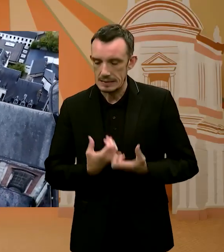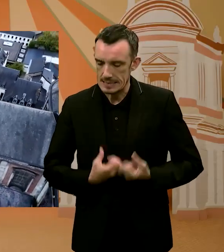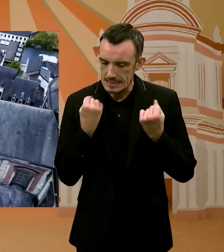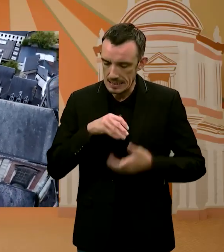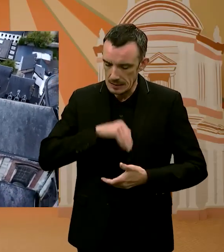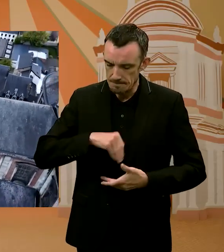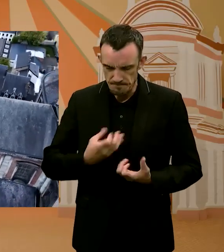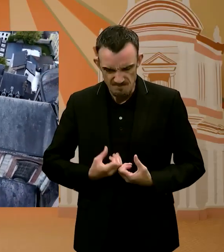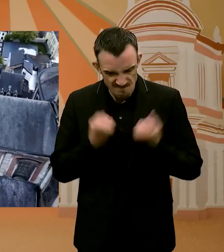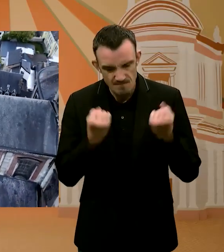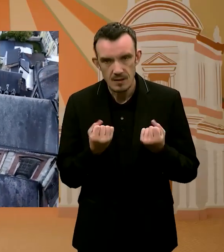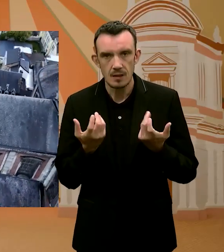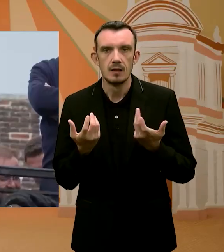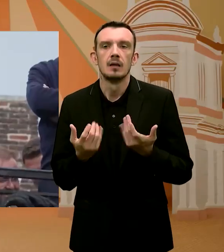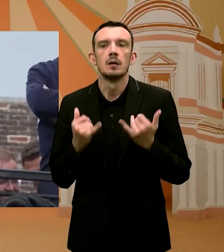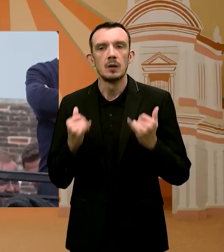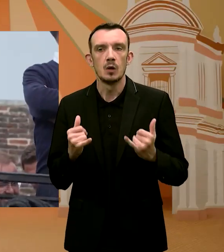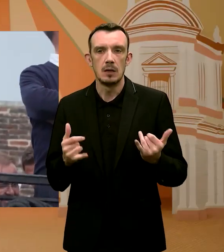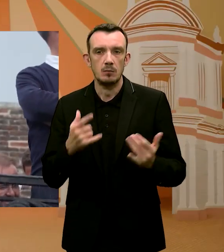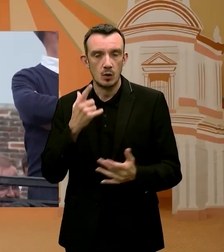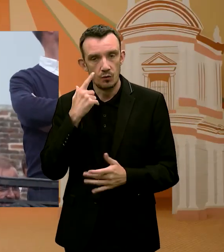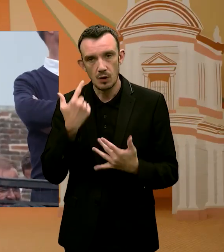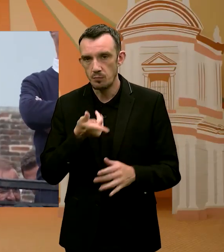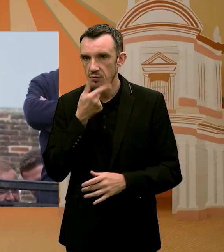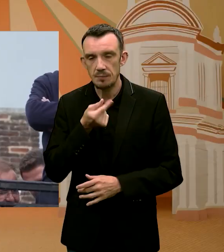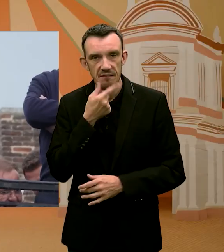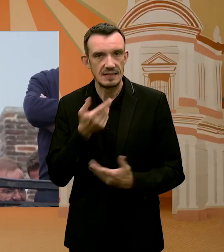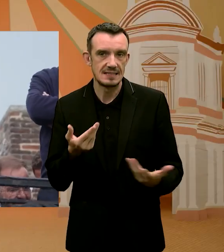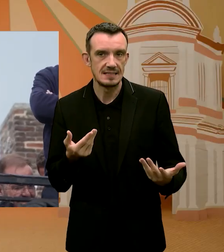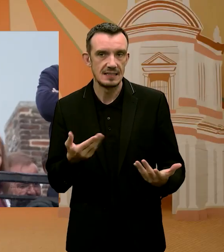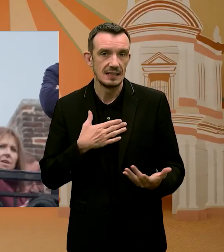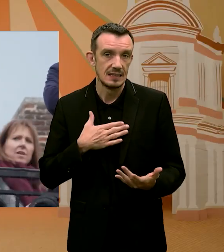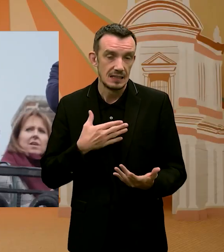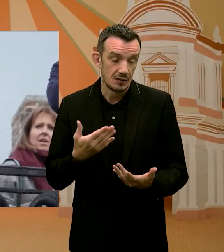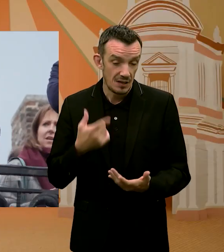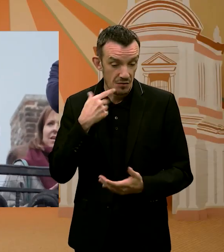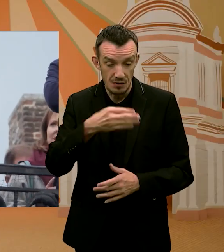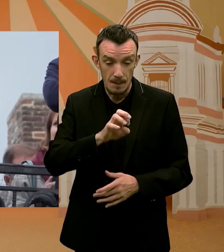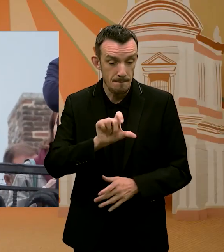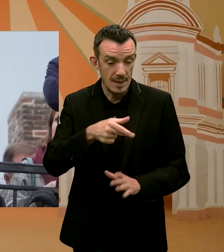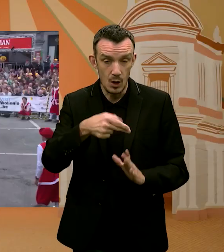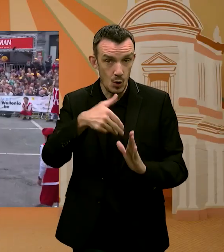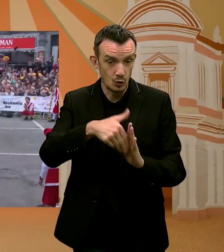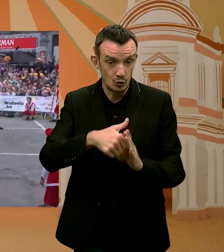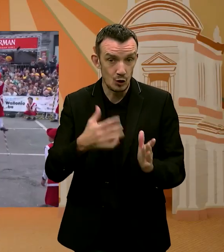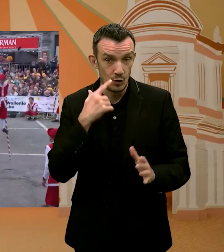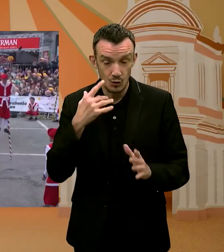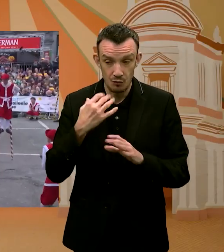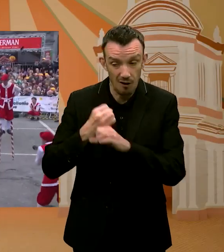les Mélans, s'ils l'ont autant dans l'histoire, c'est parce qu'ils ont des échasseurs qui ont beaucoup d'expérience. Moi j'ai 23 ans, le gars qui m'a fait tomber,